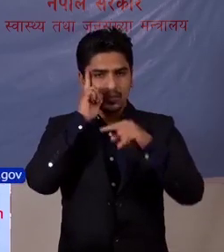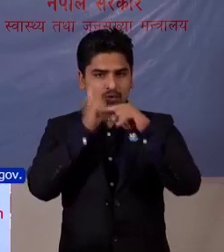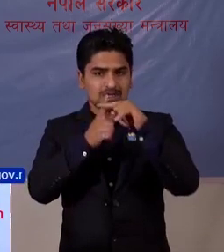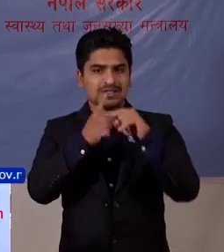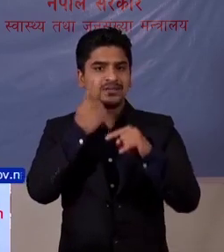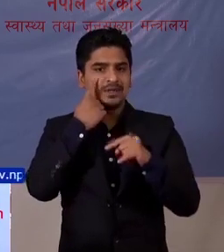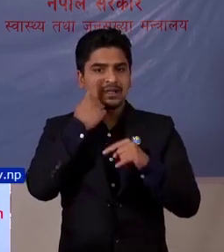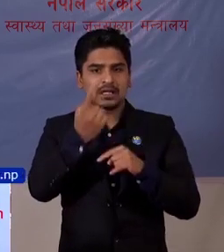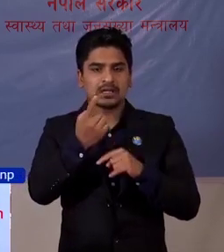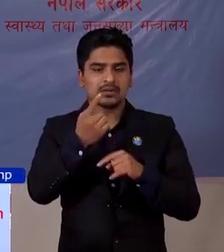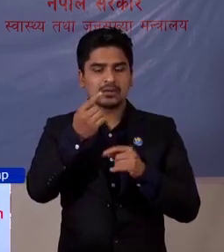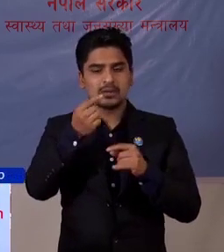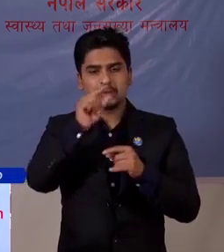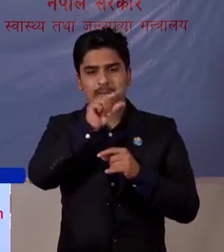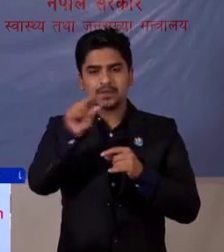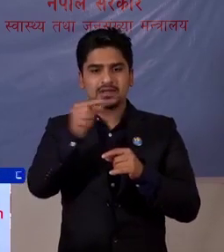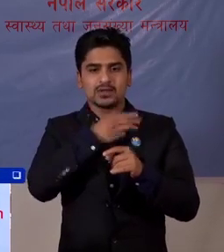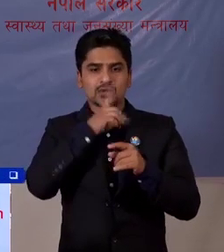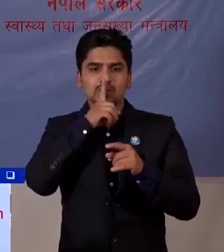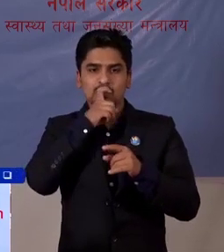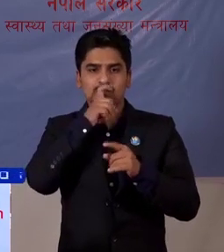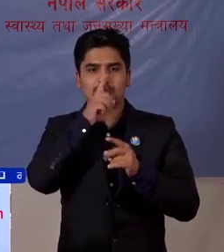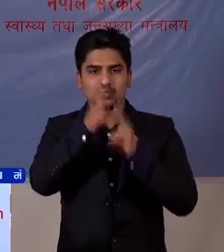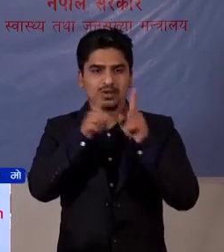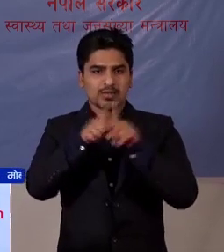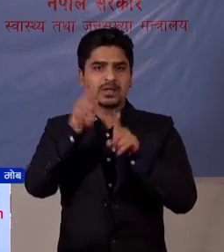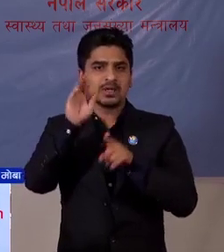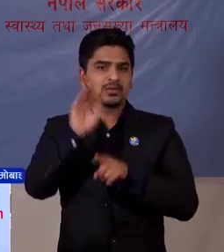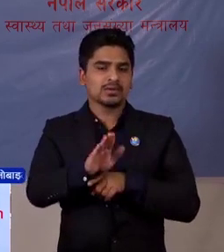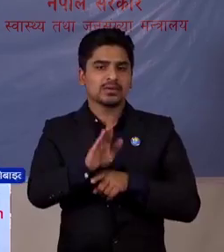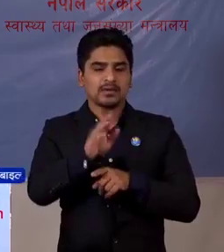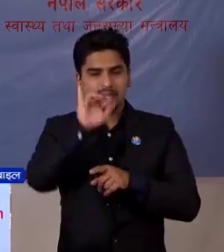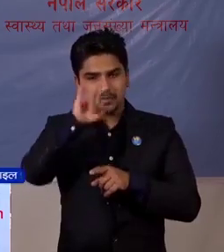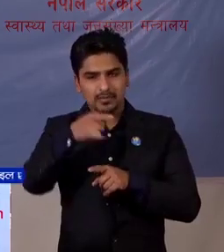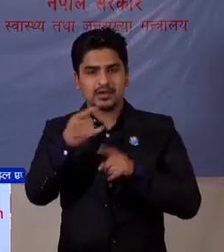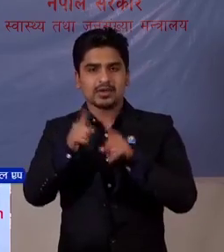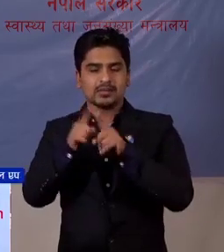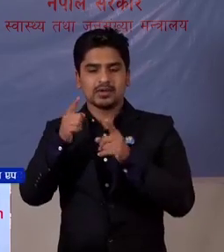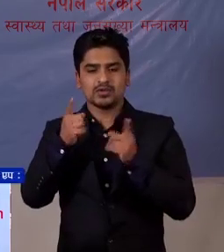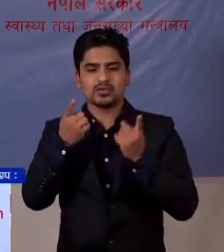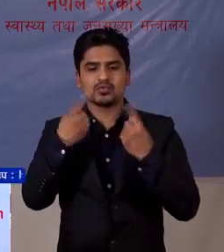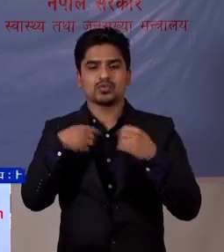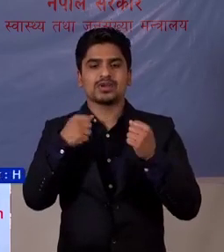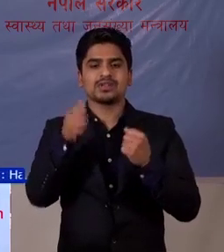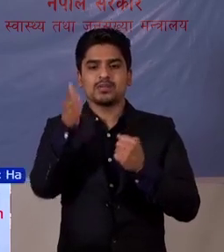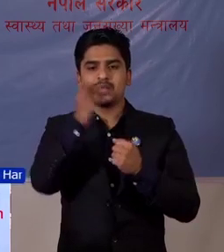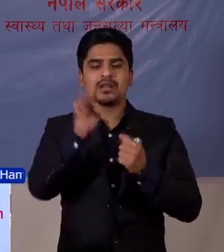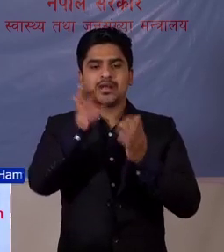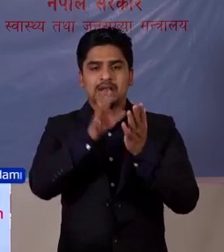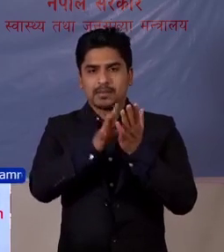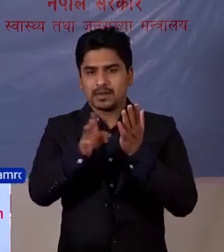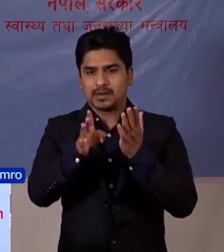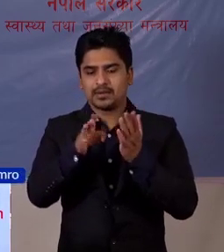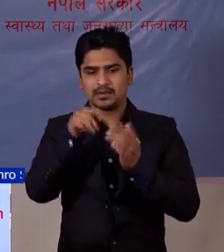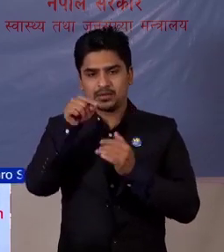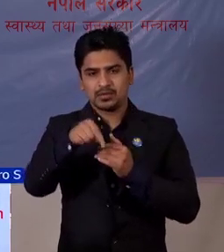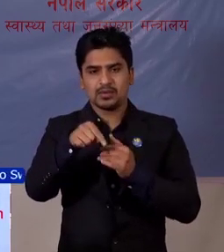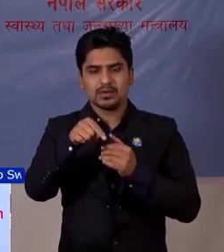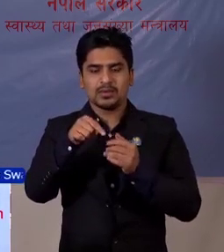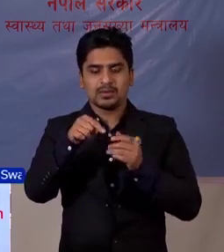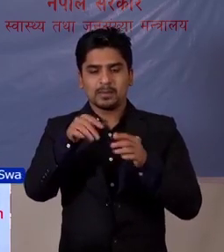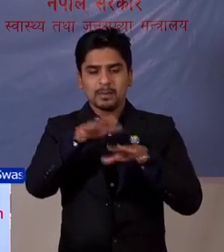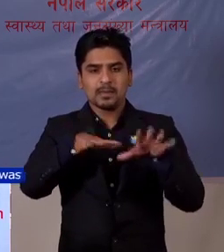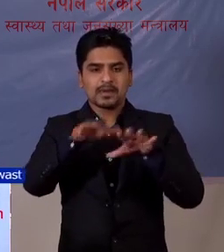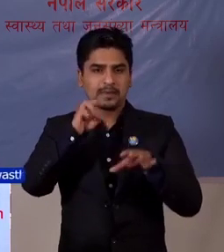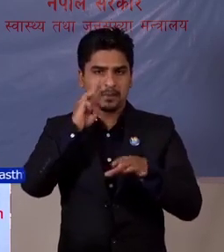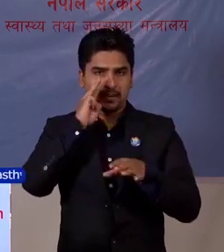पोजिटिभ देखिएका केसहरूको गोपनीयताको कुरा पनि आउँछ। फेरि पनि स्वास्थ्य तथा जनसङ्ख्या मन्त्रालयको तर्फबाट यो